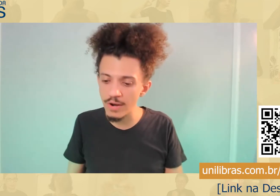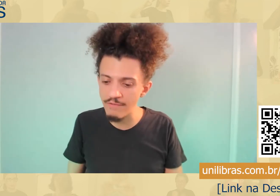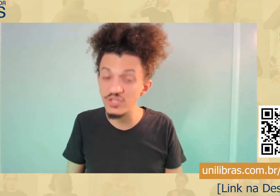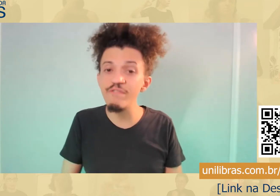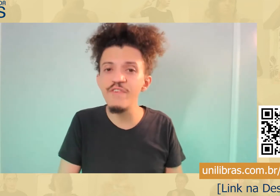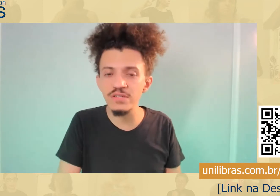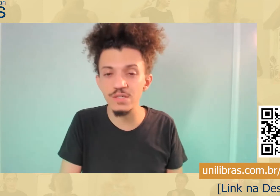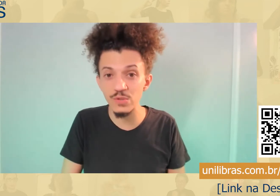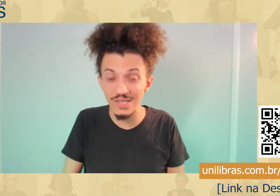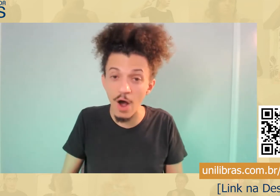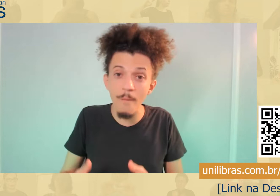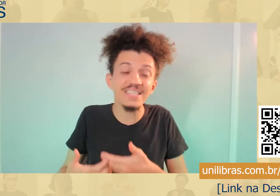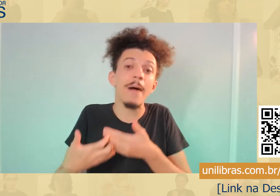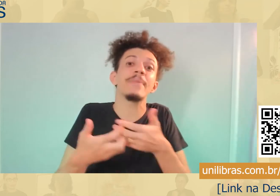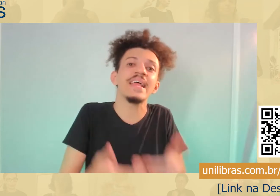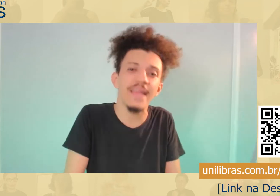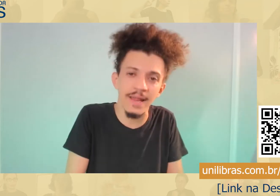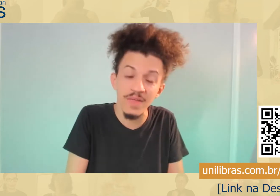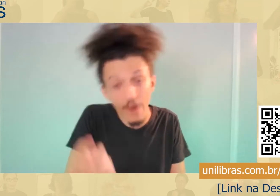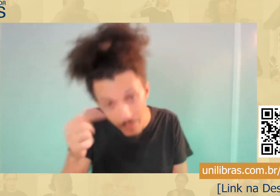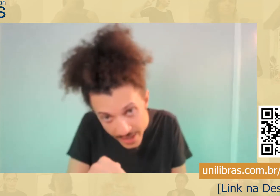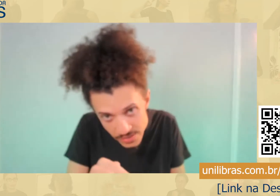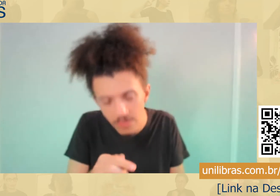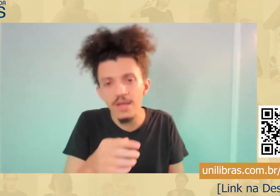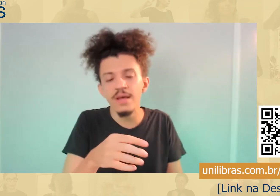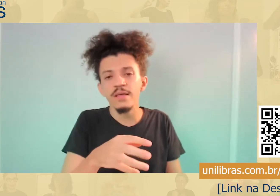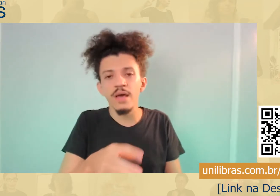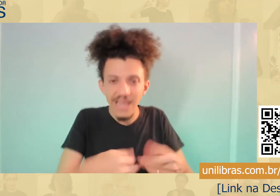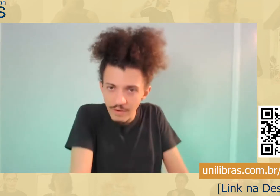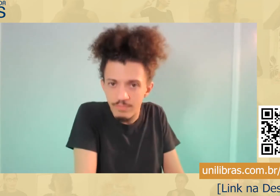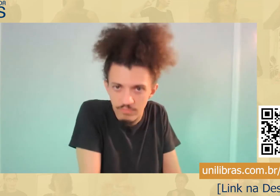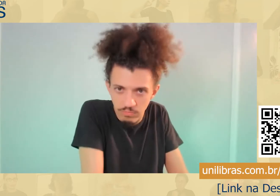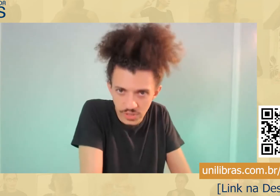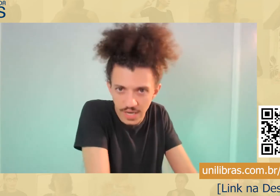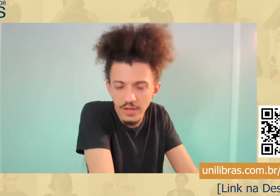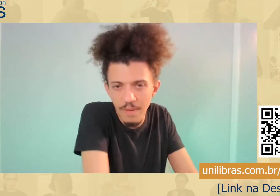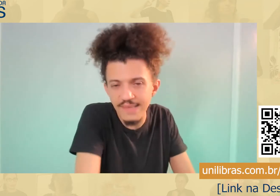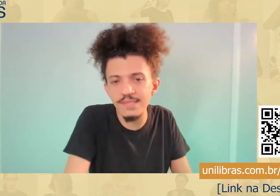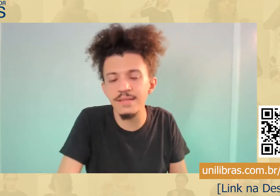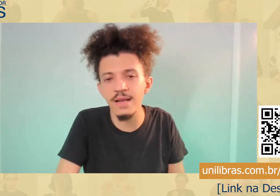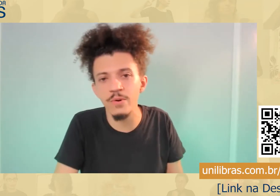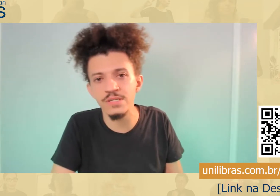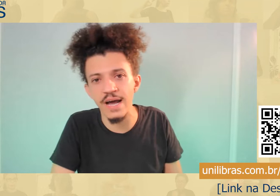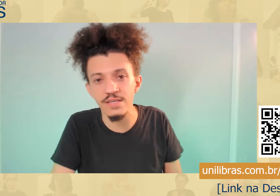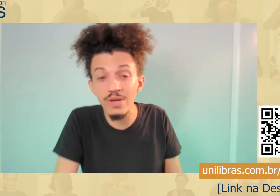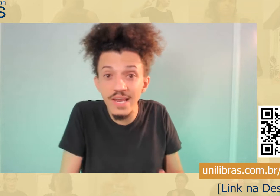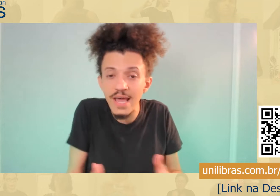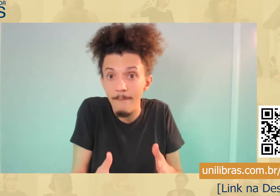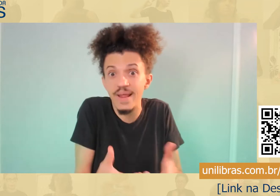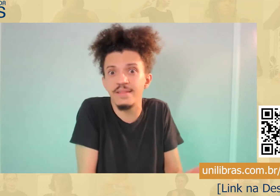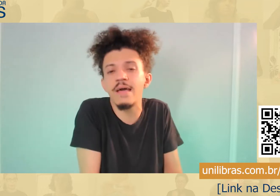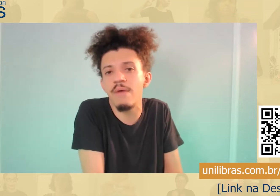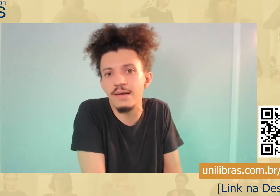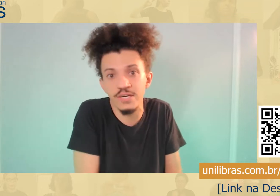que tornava difícil das pessoas realmente aprenderem. E foi por isso que eu estava buscando mais a escrita da língua de sinais, né? Eu